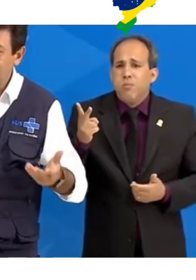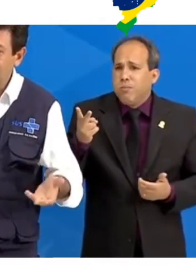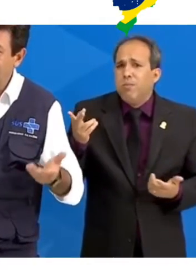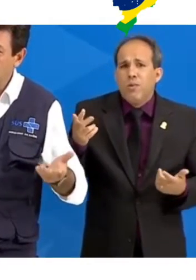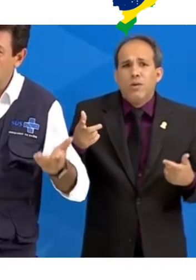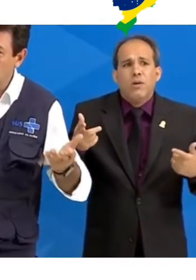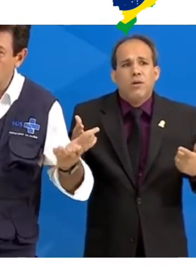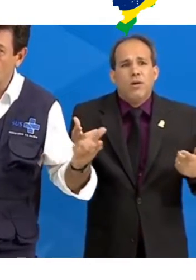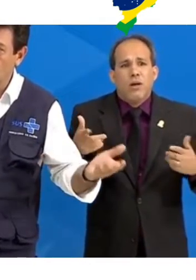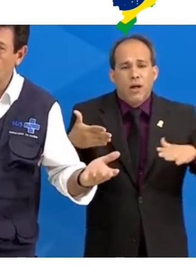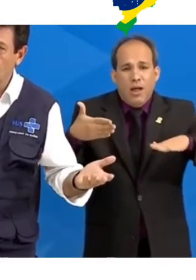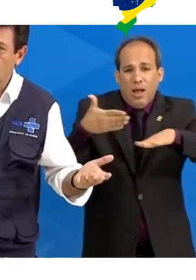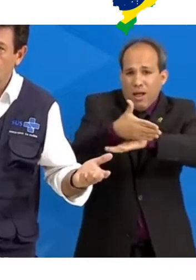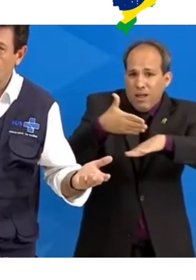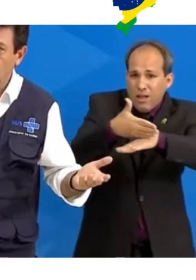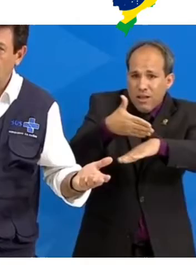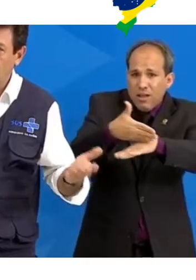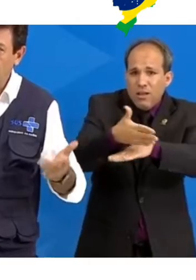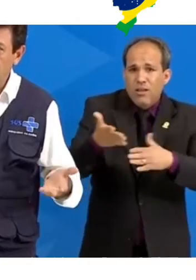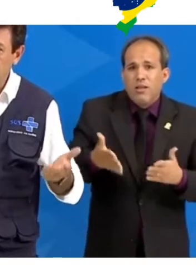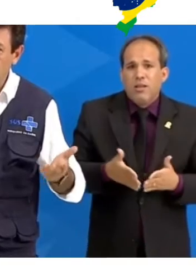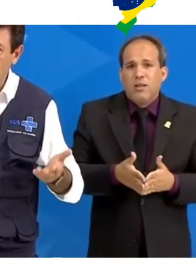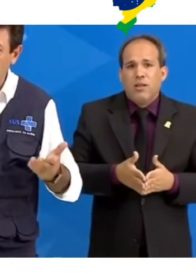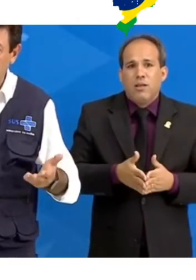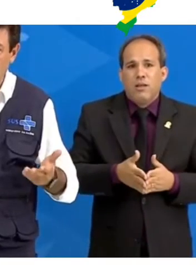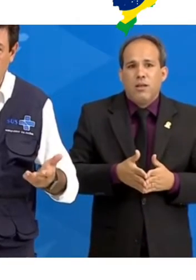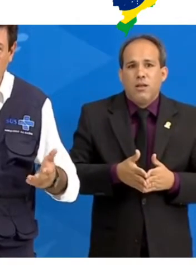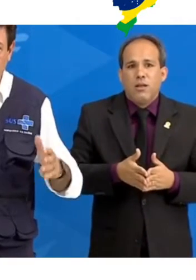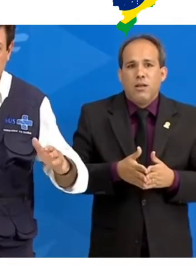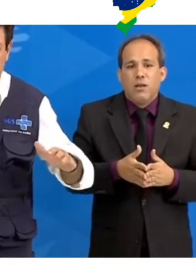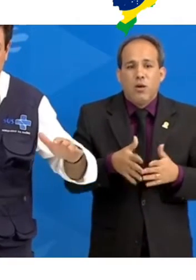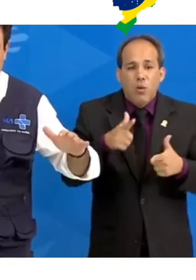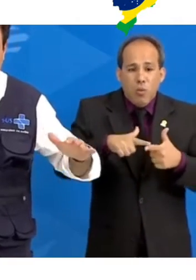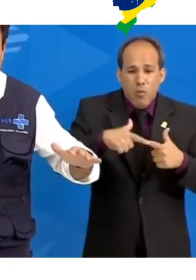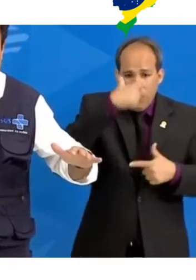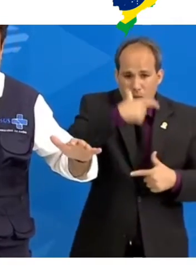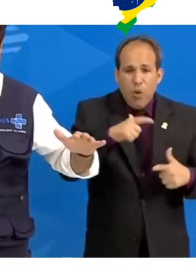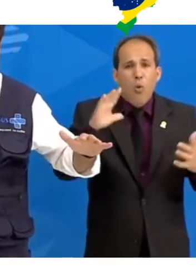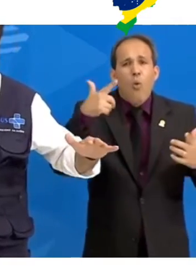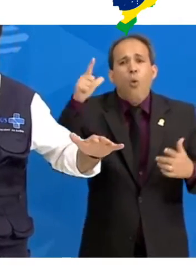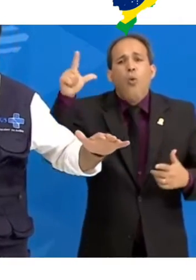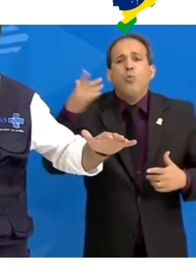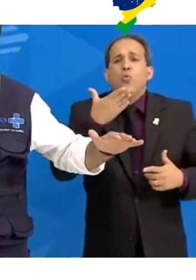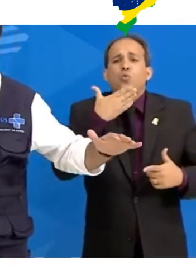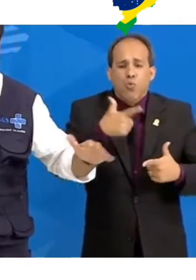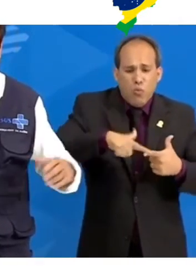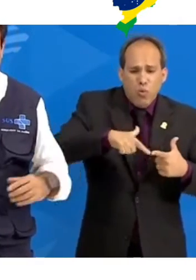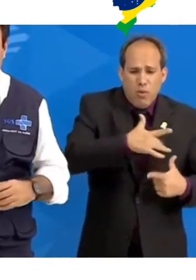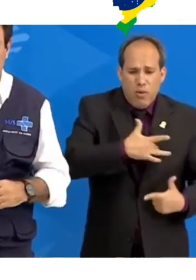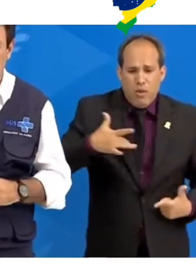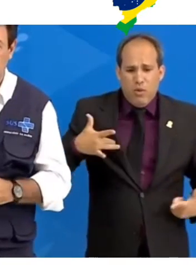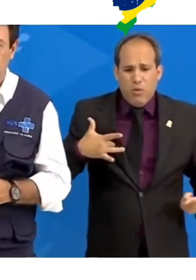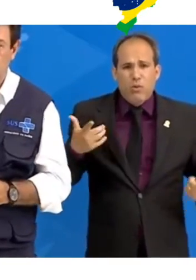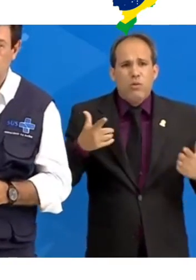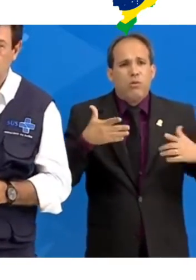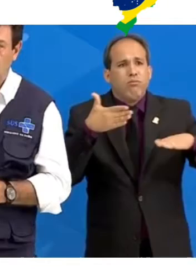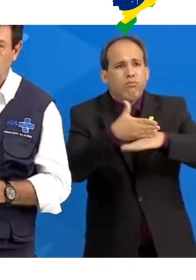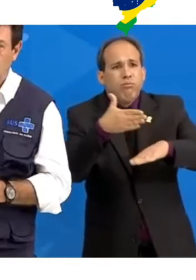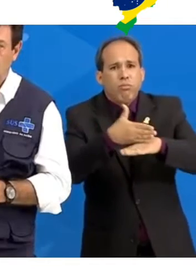dar acesso a essas doenças crônicas para poderem manter os seus equilíbrios dos seus